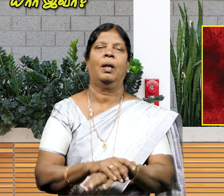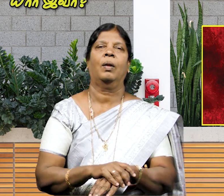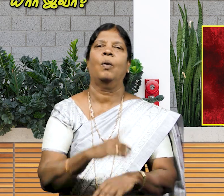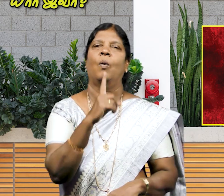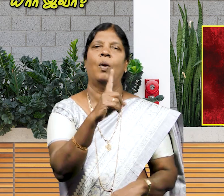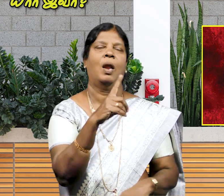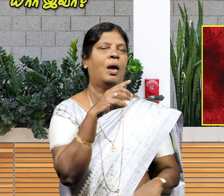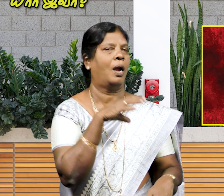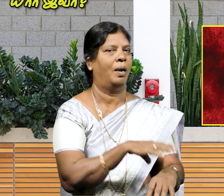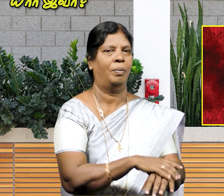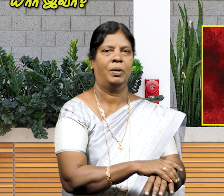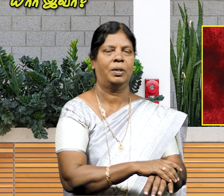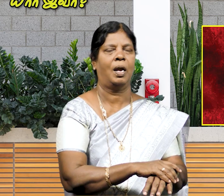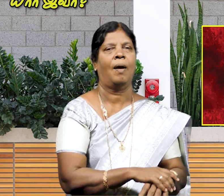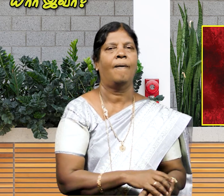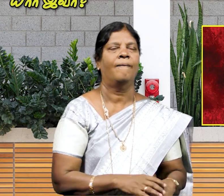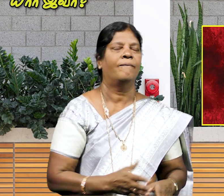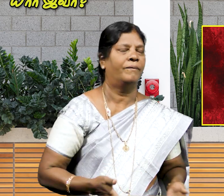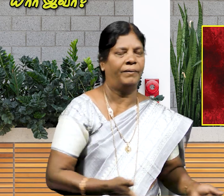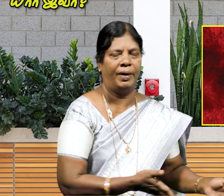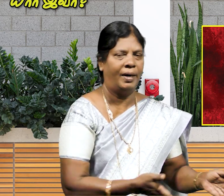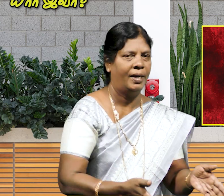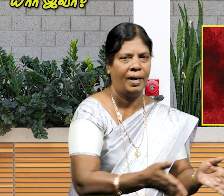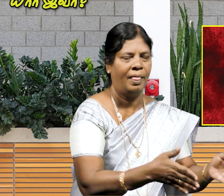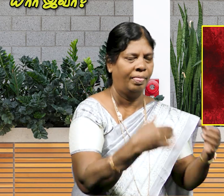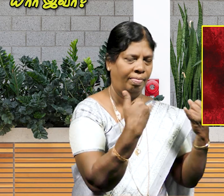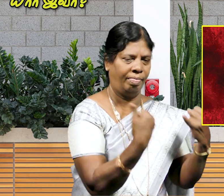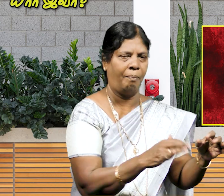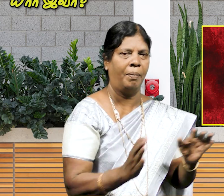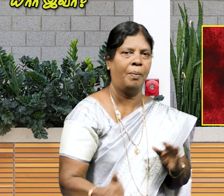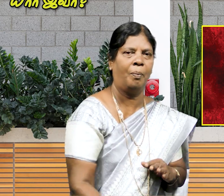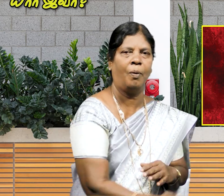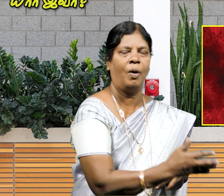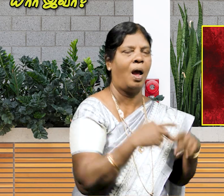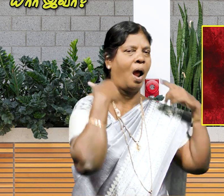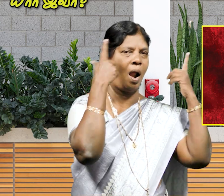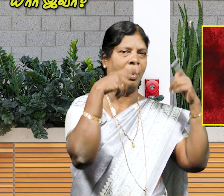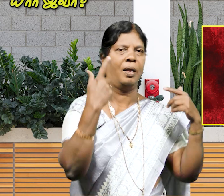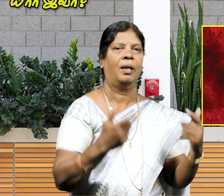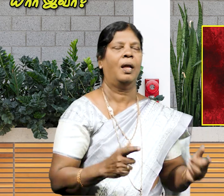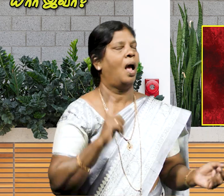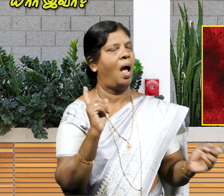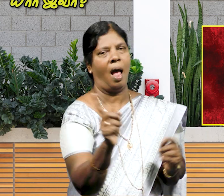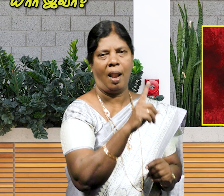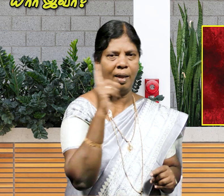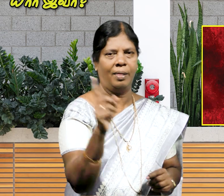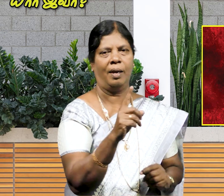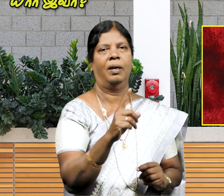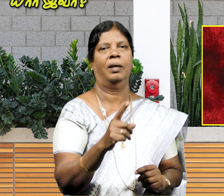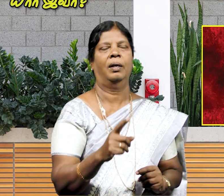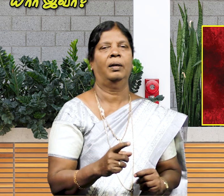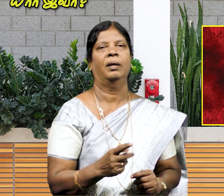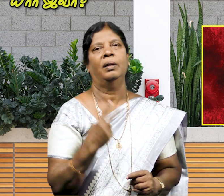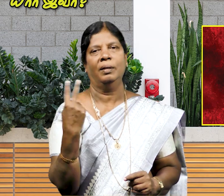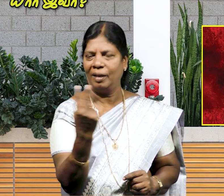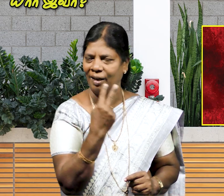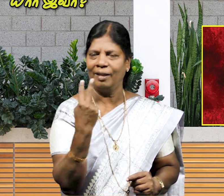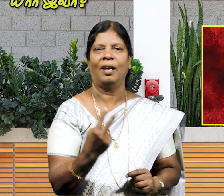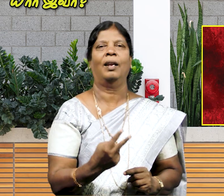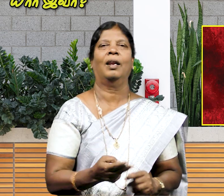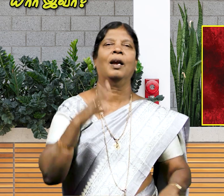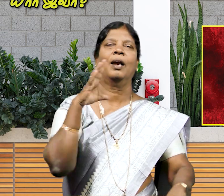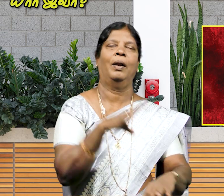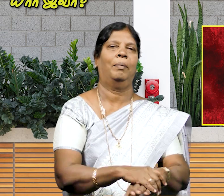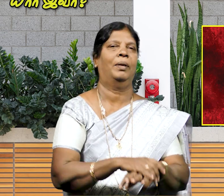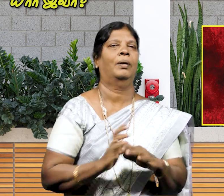போனான், 99 ஆடுகளை விட்டுவிட்டான், காணாமல் வழிதப்பி போன ஒரு ஆட்டை தேடி போனான்,